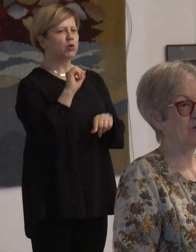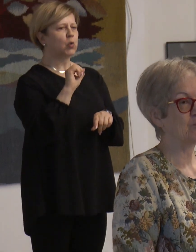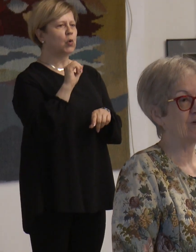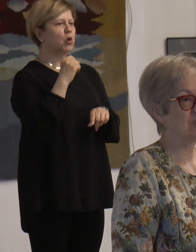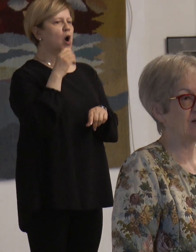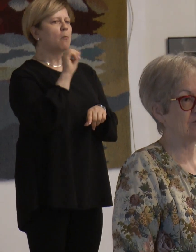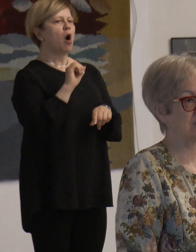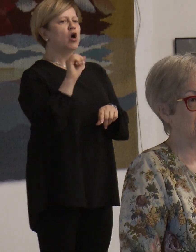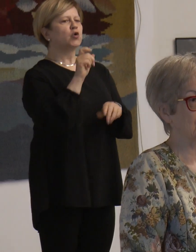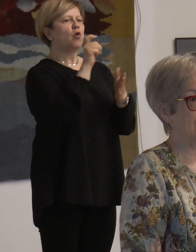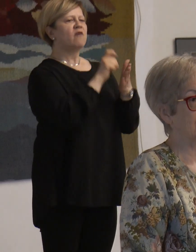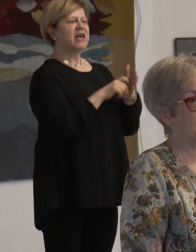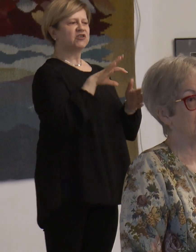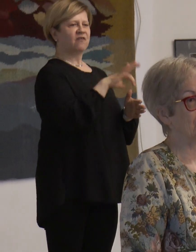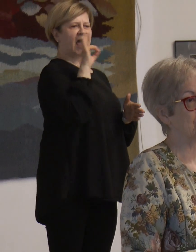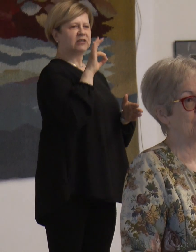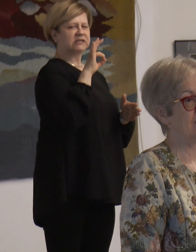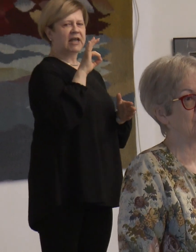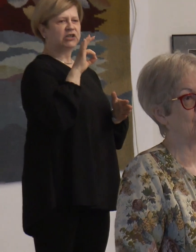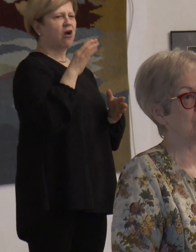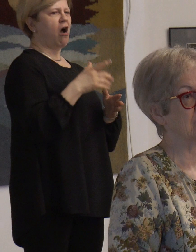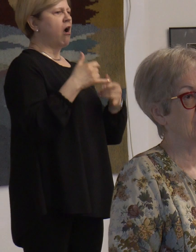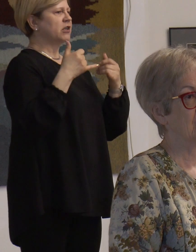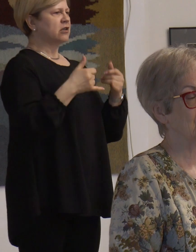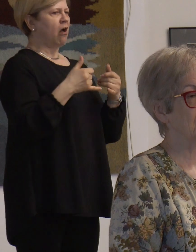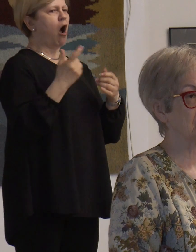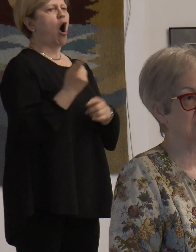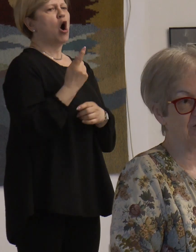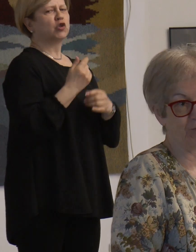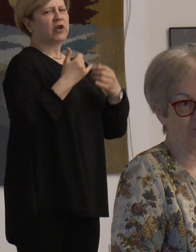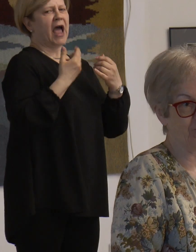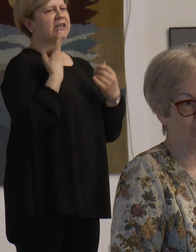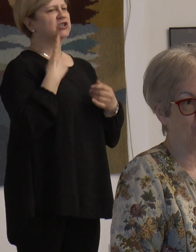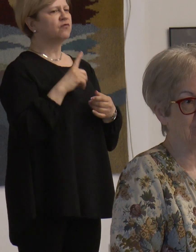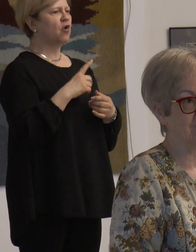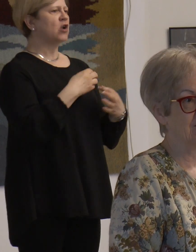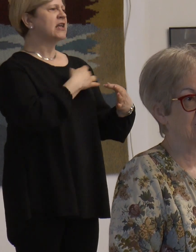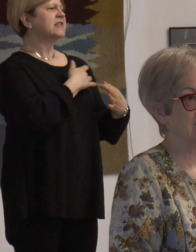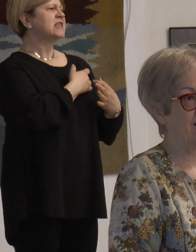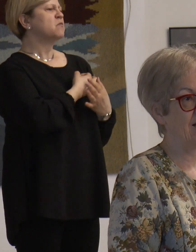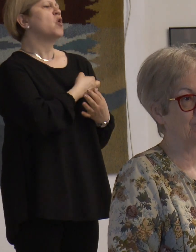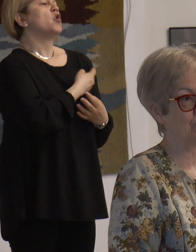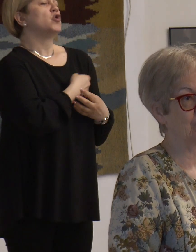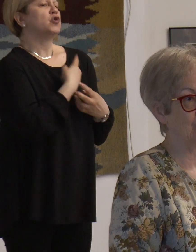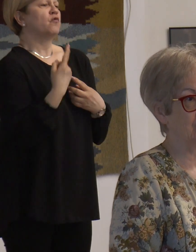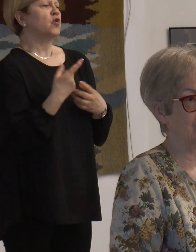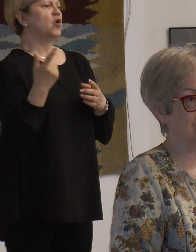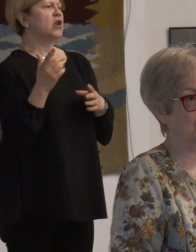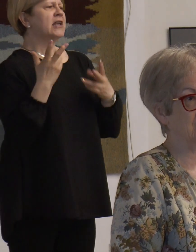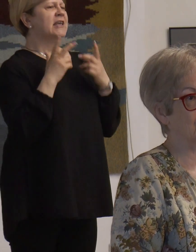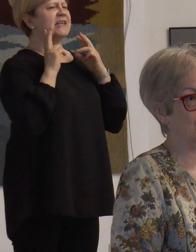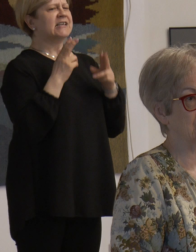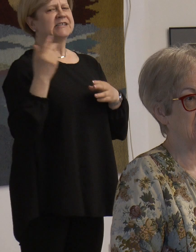hogy a Margó versválasztása meg annyira aktuális volt, és annyira szívből jövő volt, hiszen háború dúlt